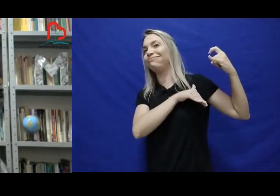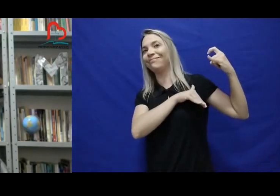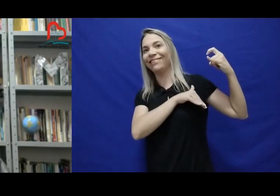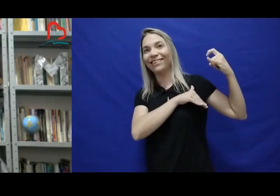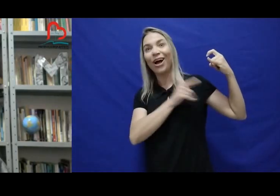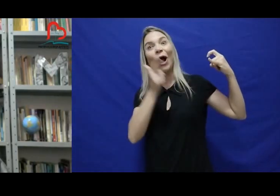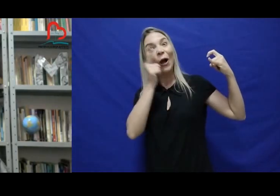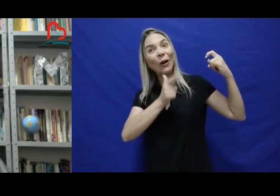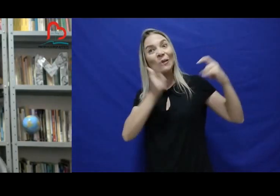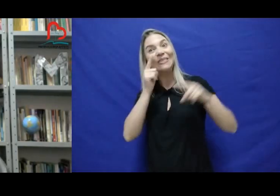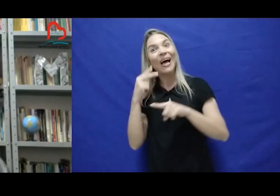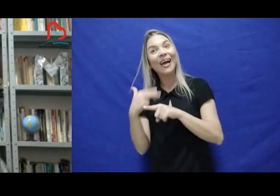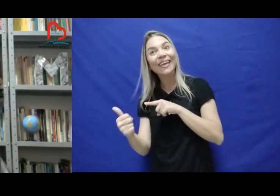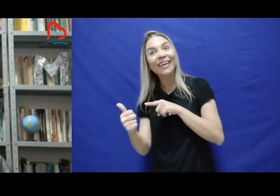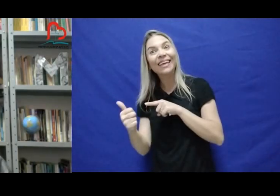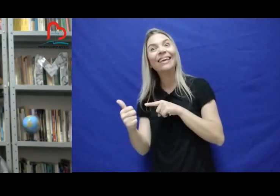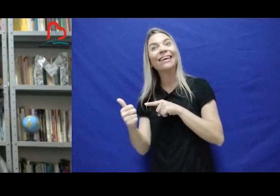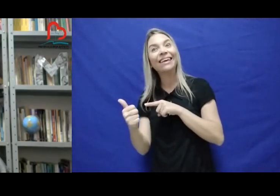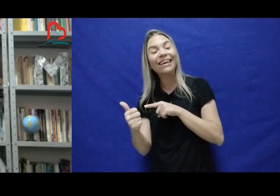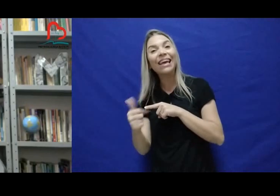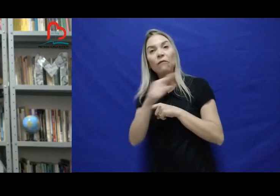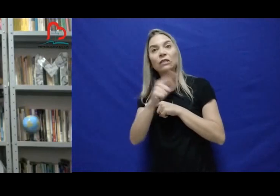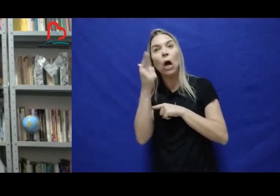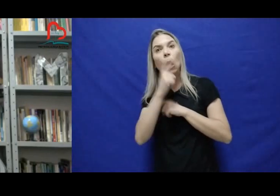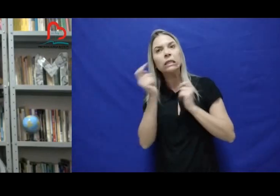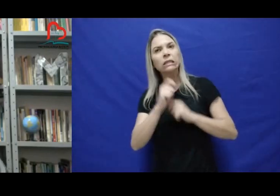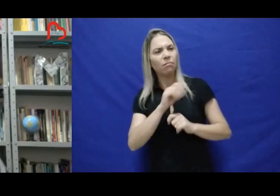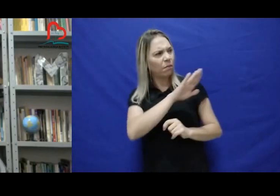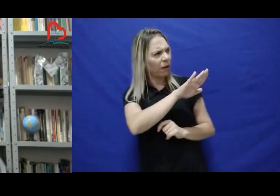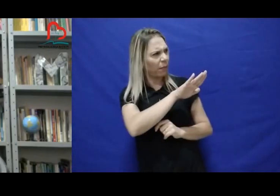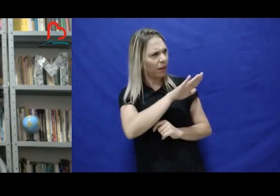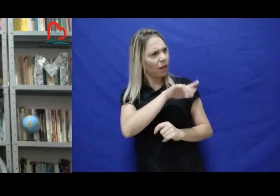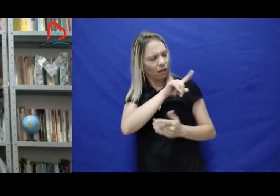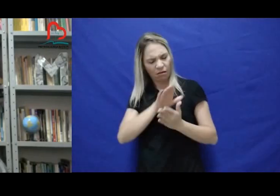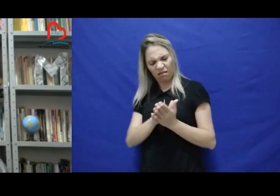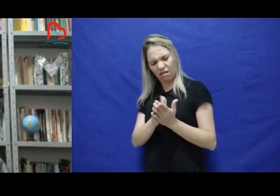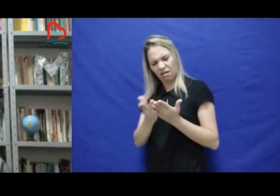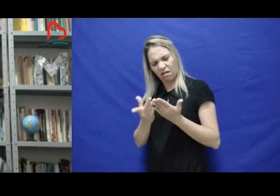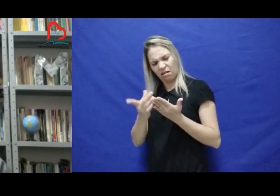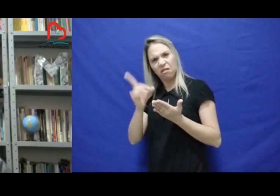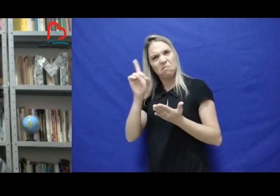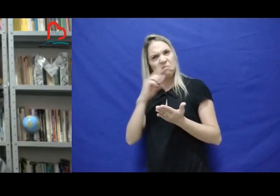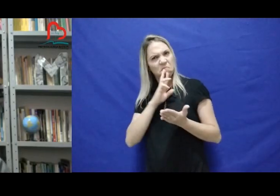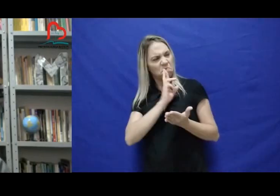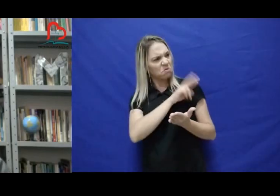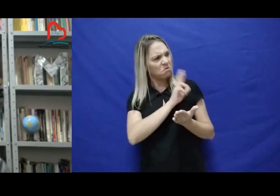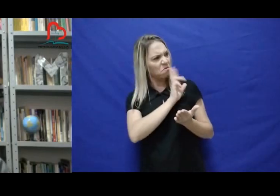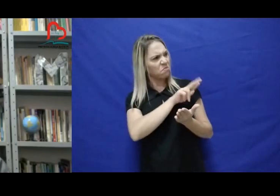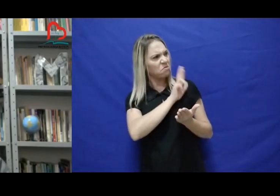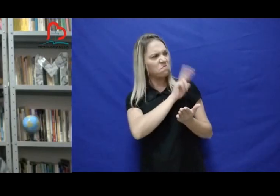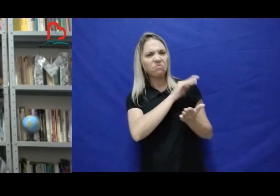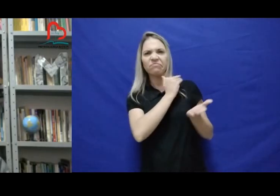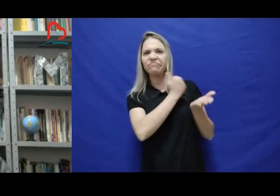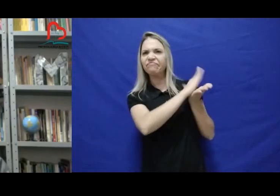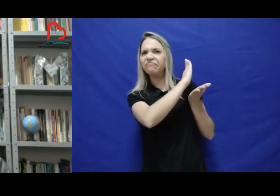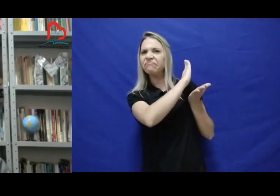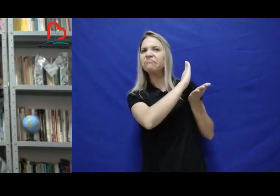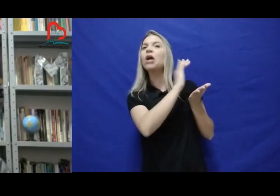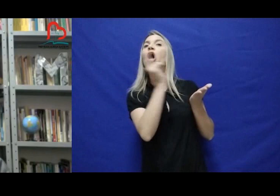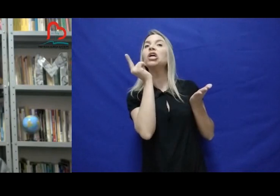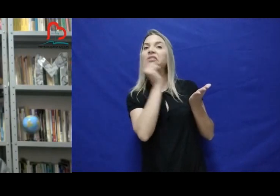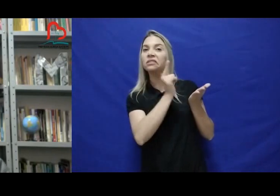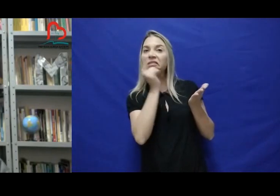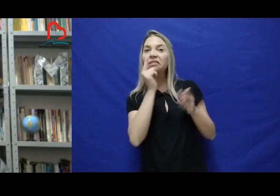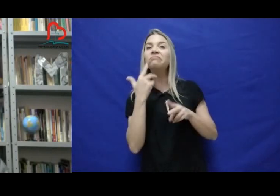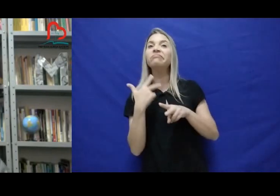quiser afastá-lo da vida plena na presença de Deus, você possa repreendê-lo pela palavra e